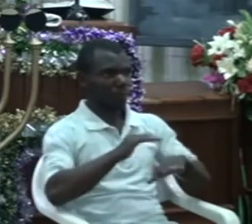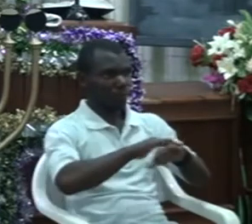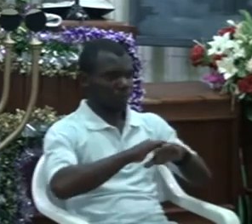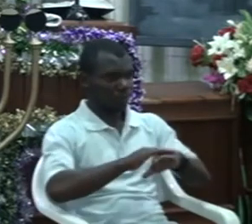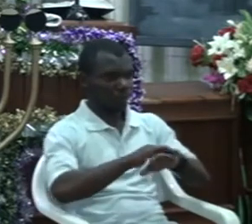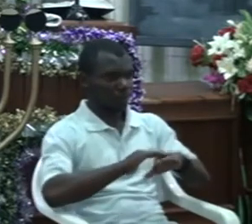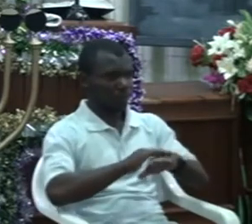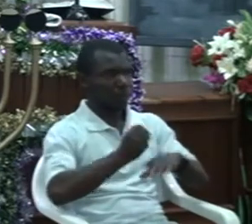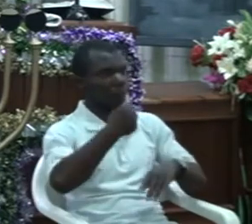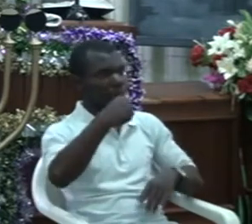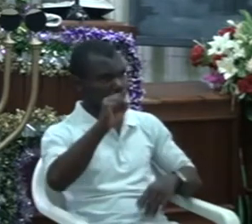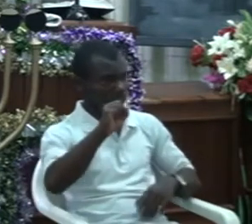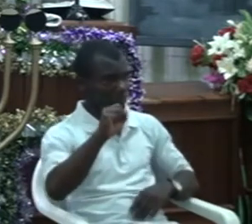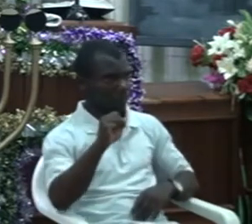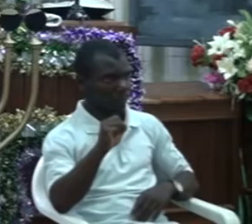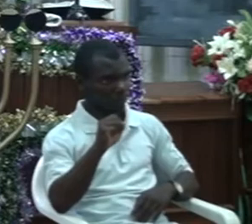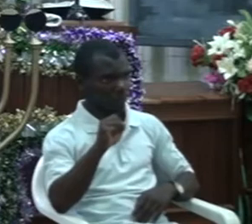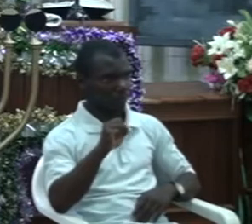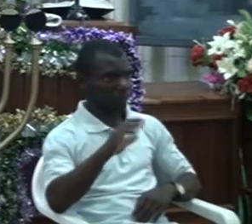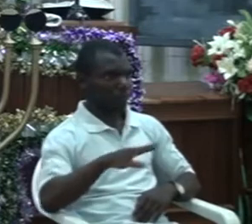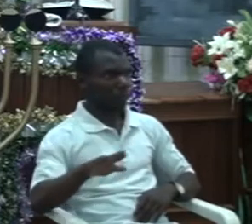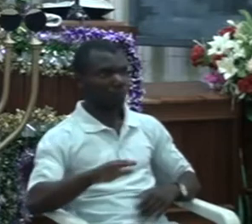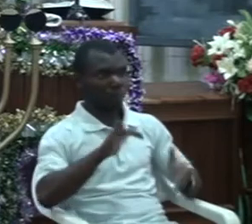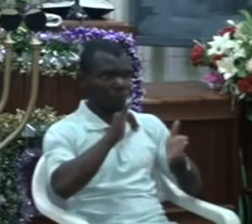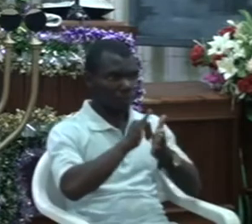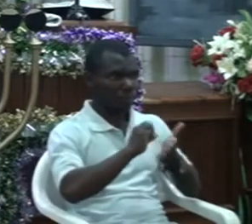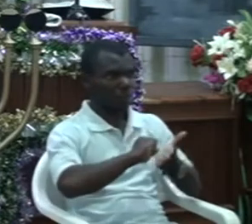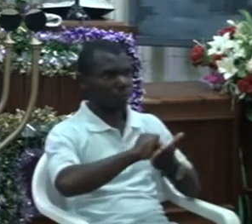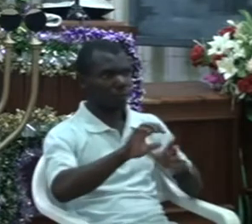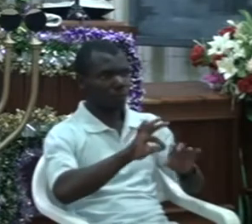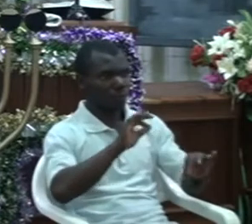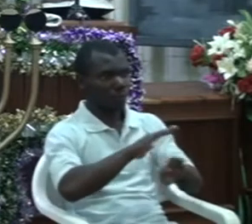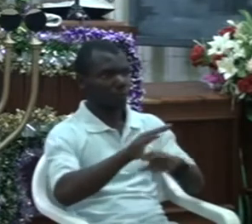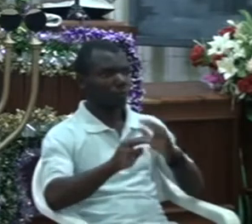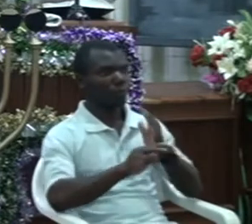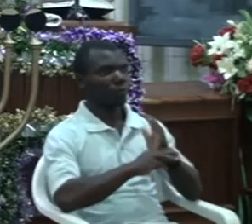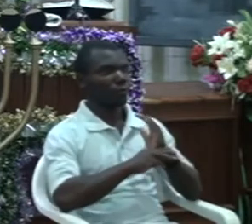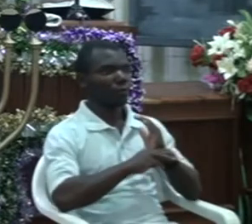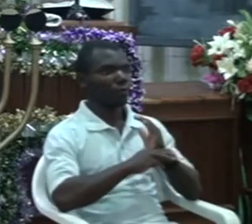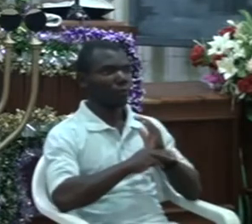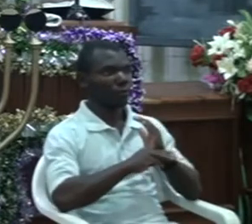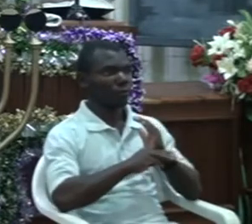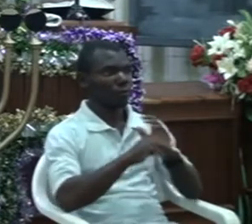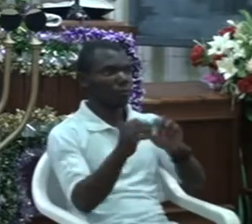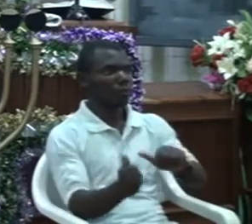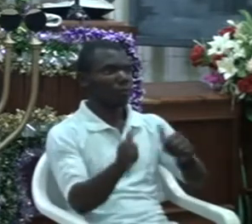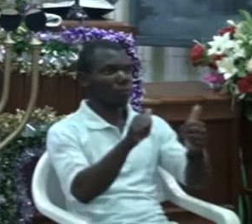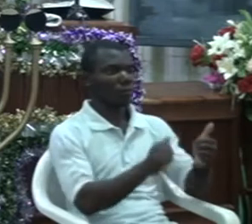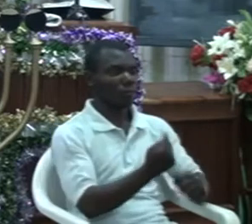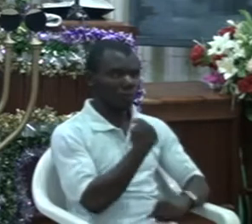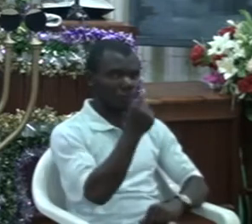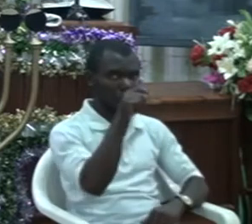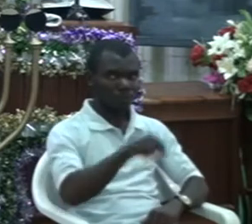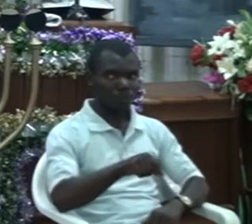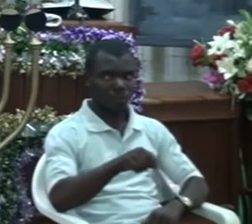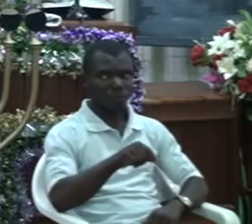la meilleure chose qu'il a pour ses enfants, c'est le Saint-Esprit. Amen. La